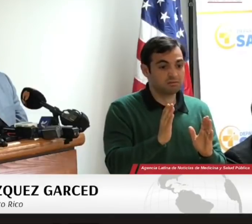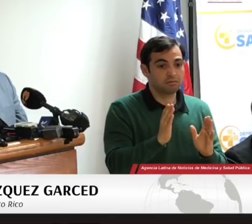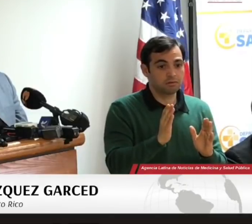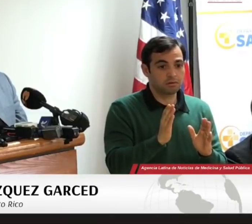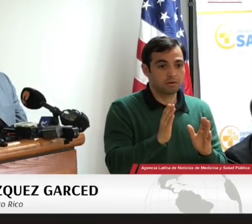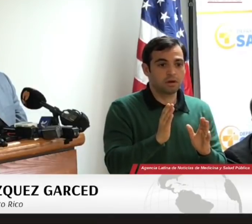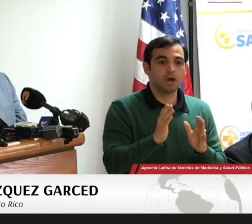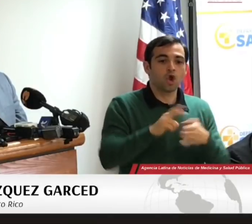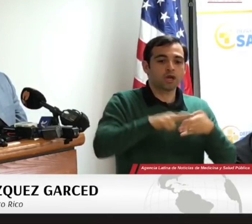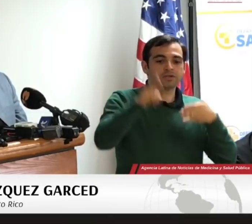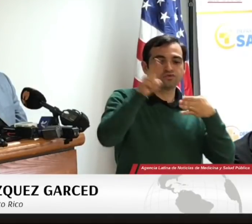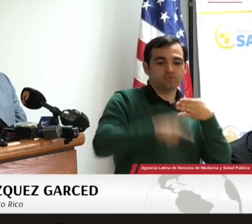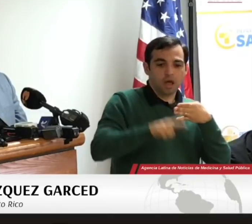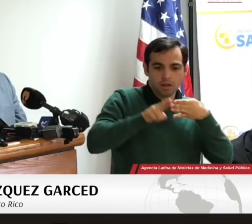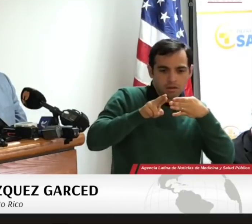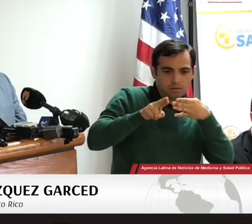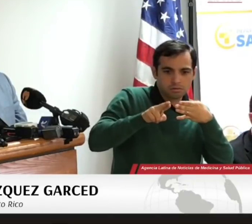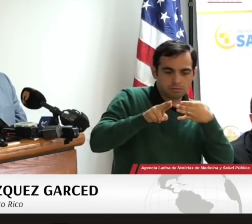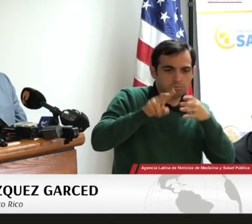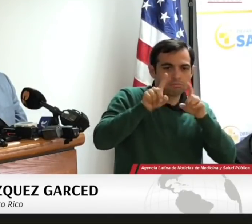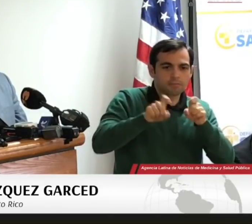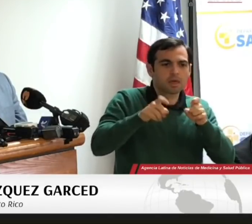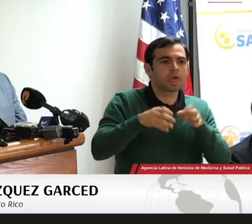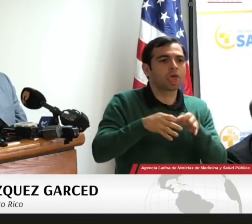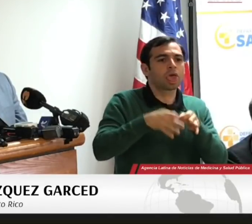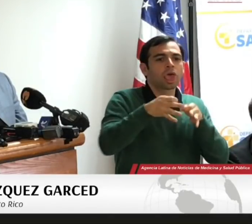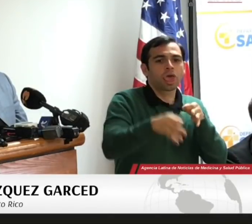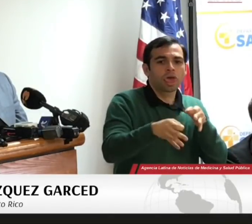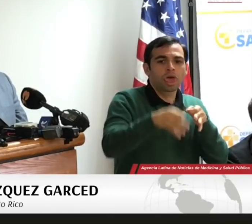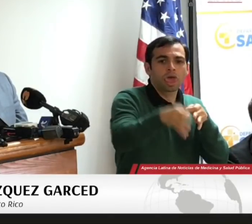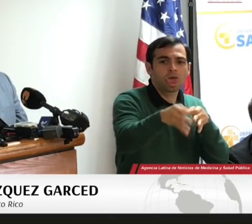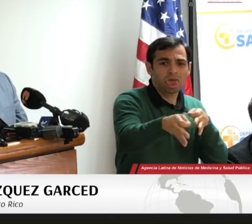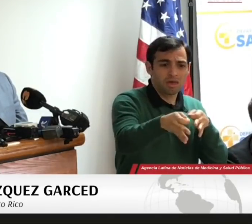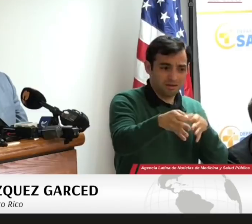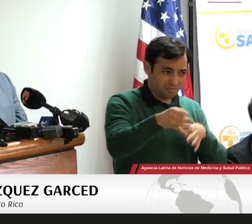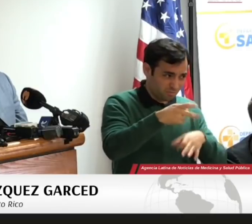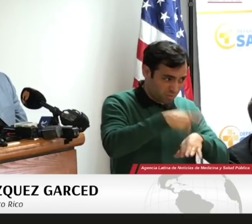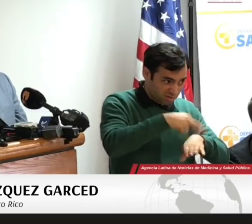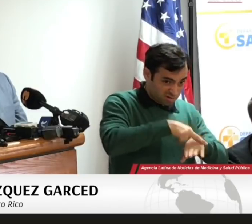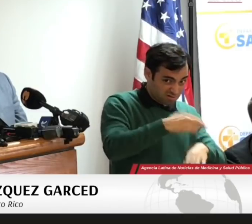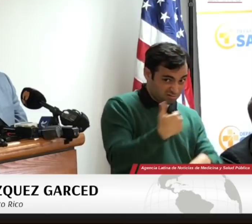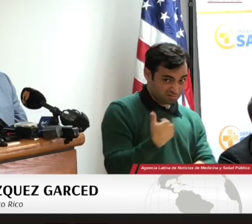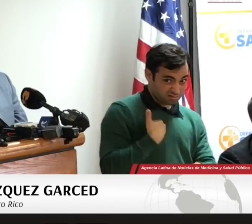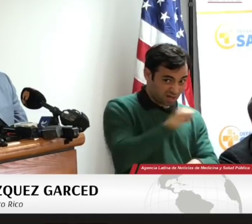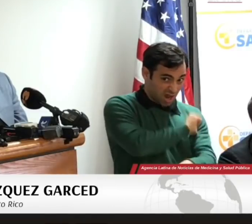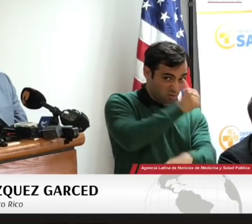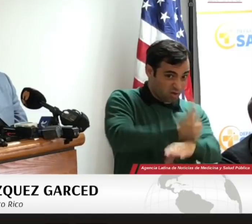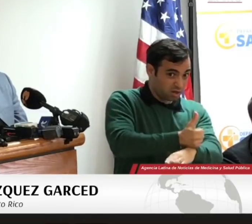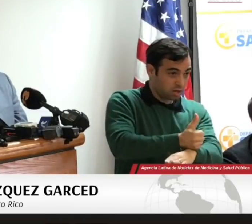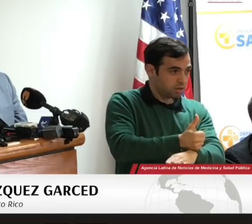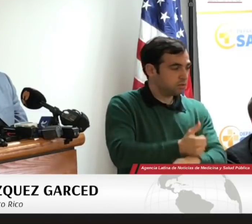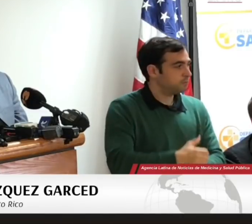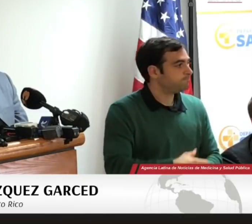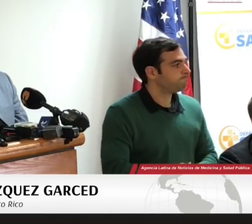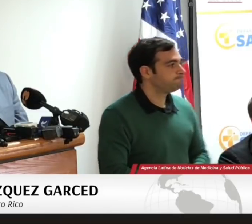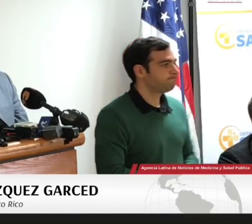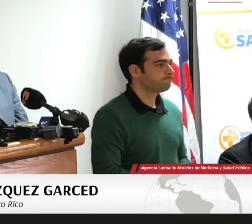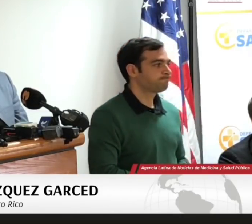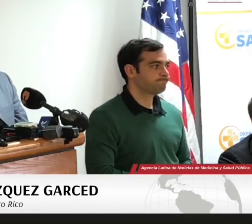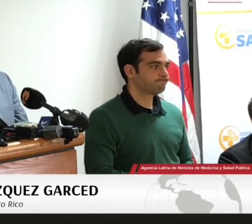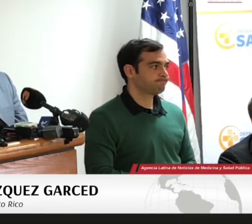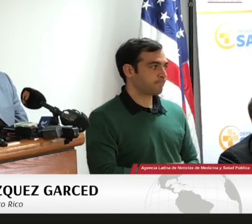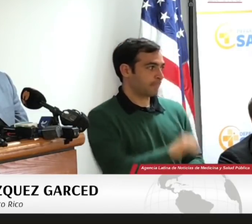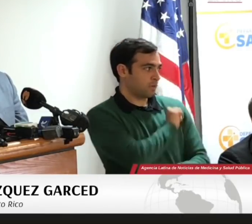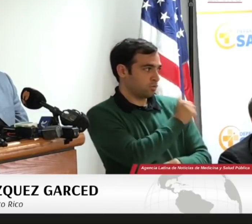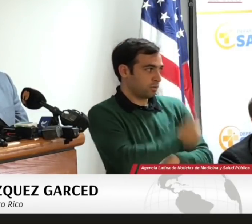con los resultados de las pruebas, pero ¿qué autoridad tiene Puerto Rico sobre eso? Bueno, la autoridad de que el CDC y el